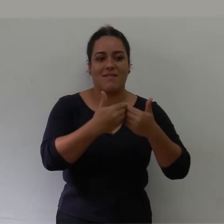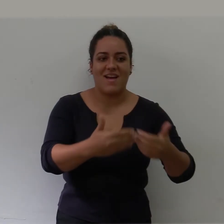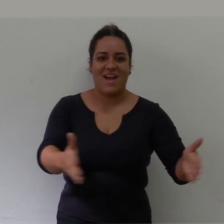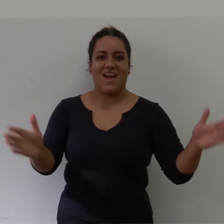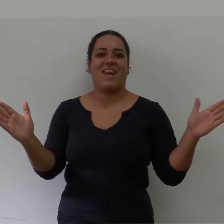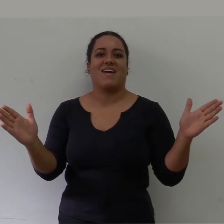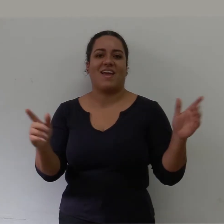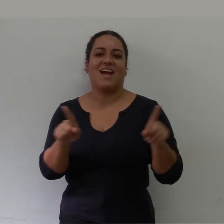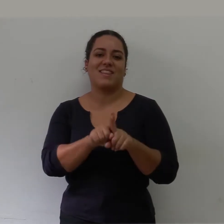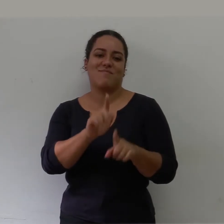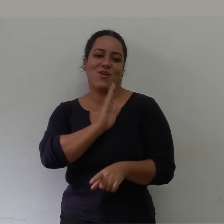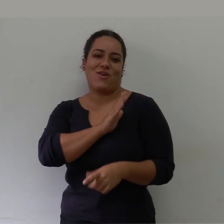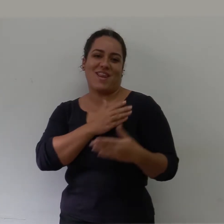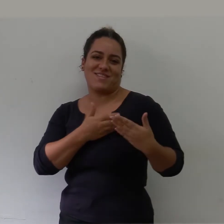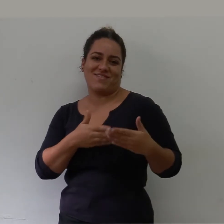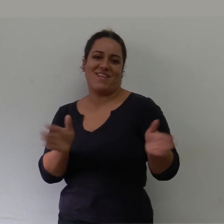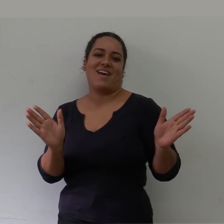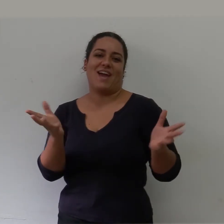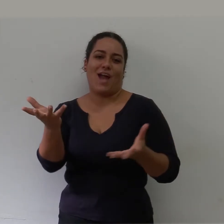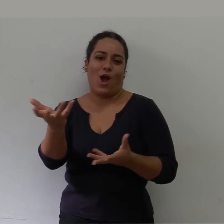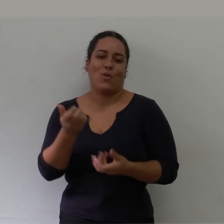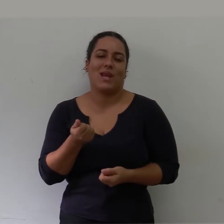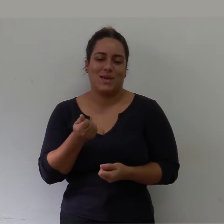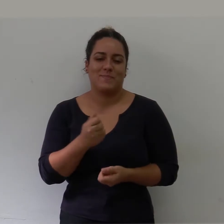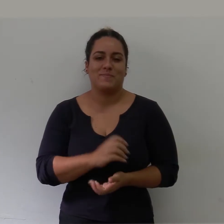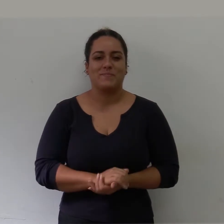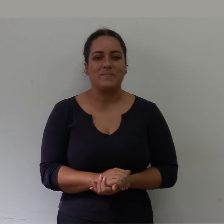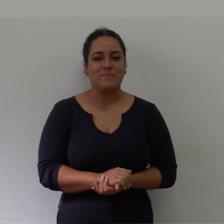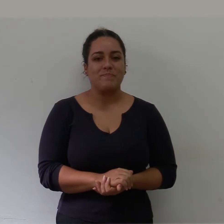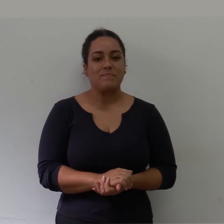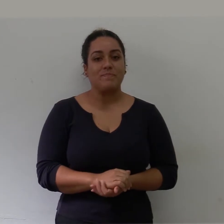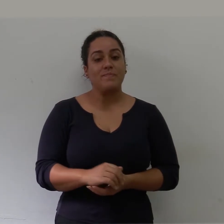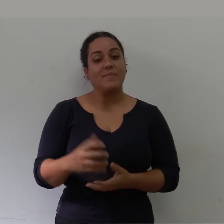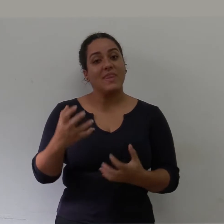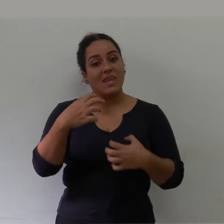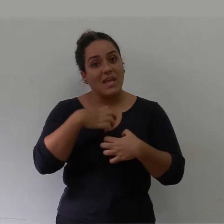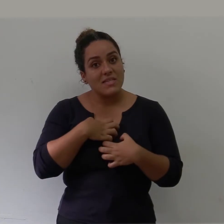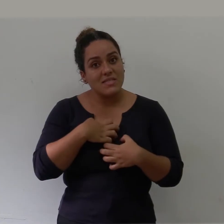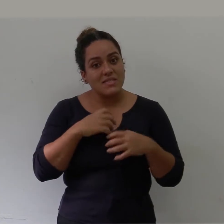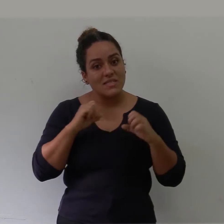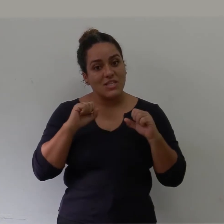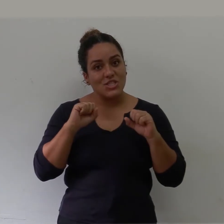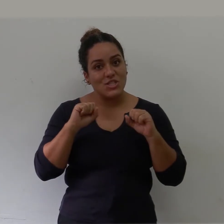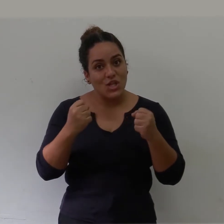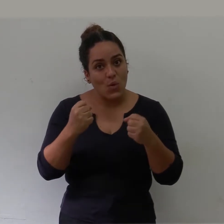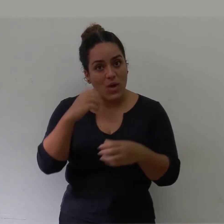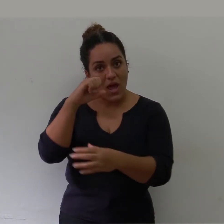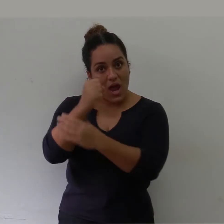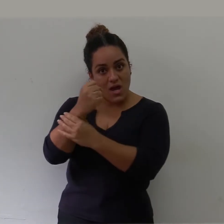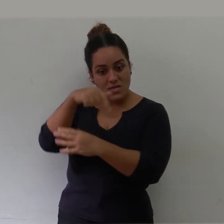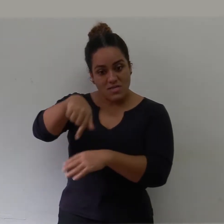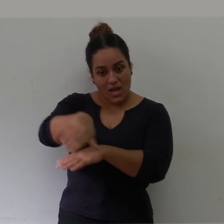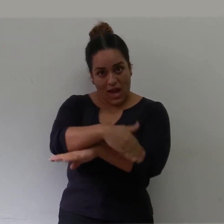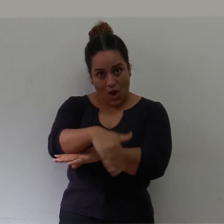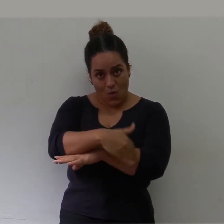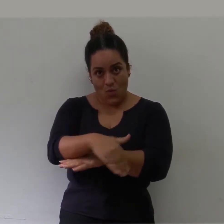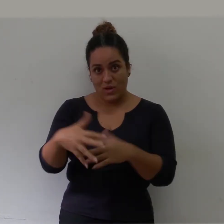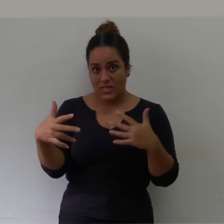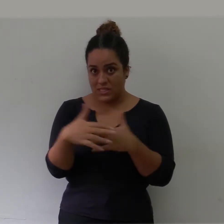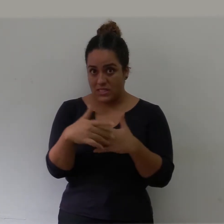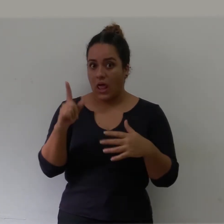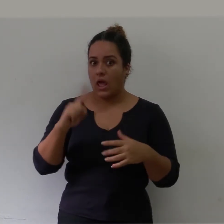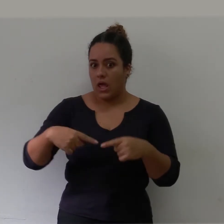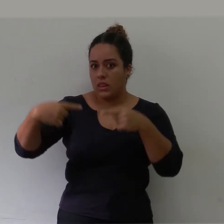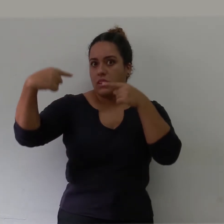portas, alargar o coração, né, acolher. Sentir-se seguro pelas ruas da cidade é um desafio para